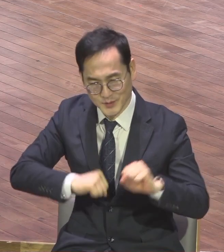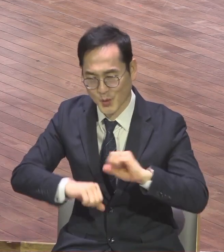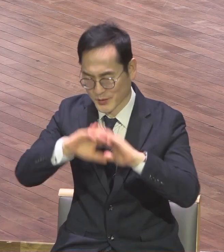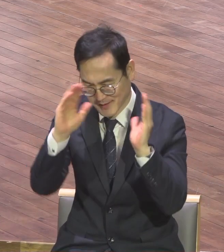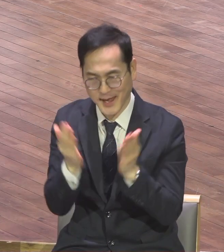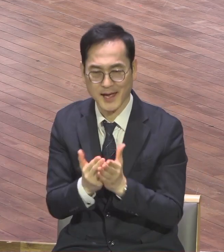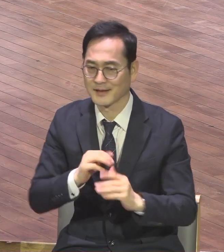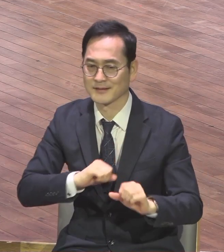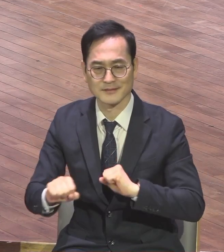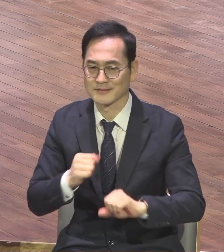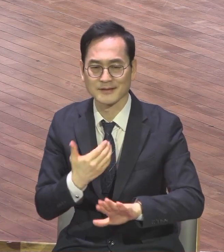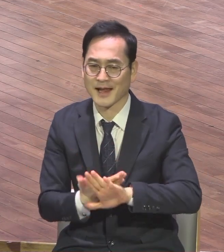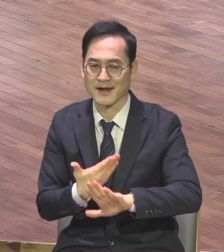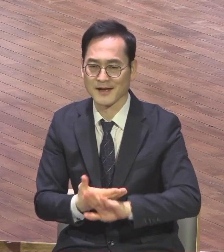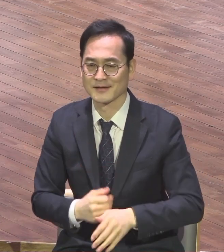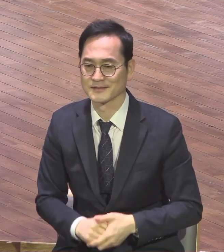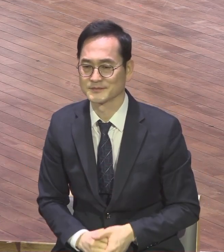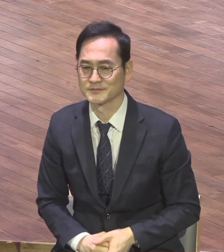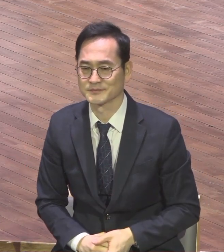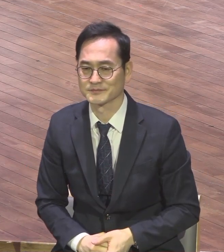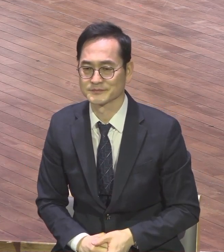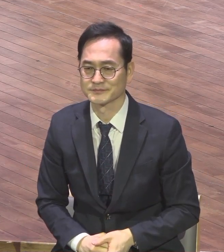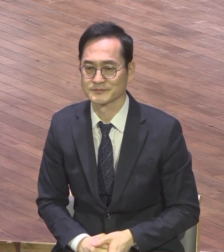다릅니다. 신앙생활 헌신이 다릅니다.